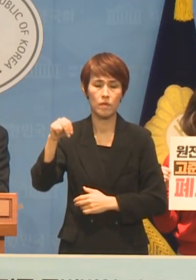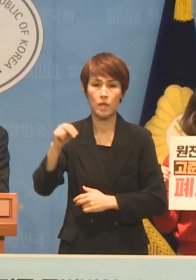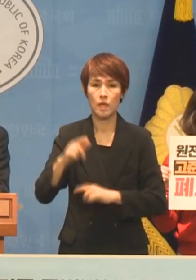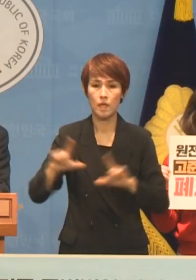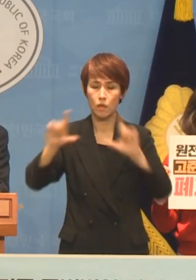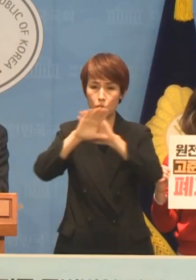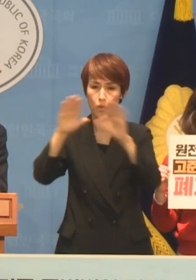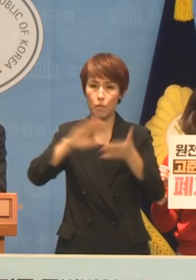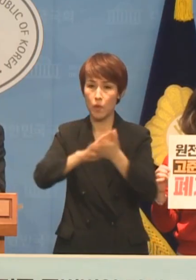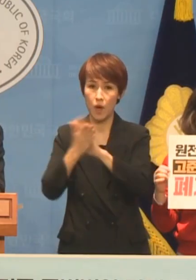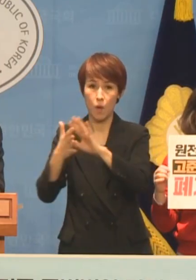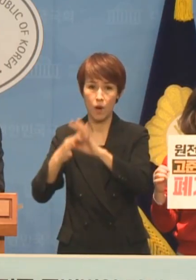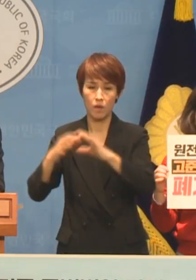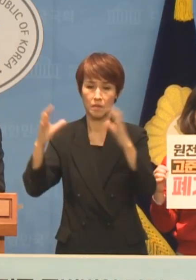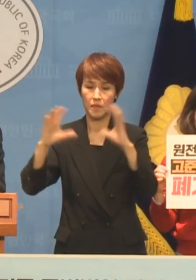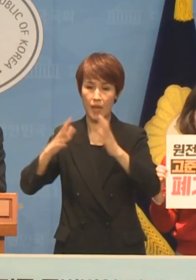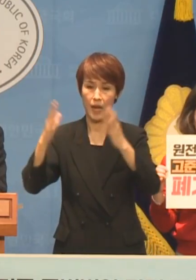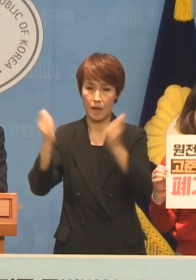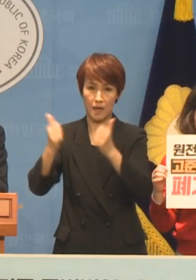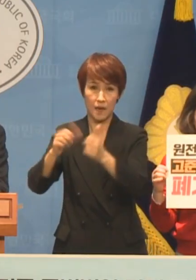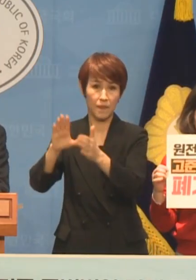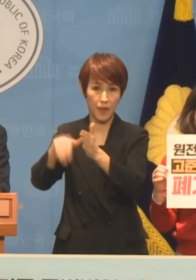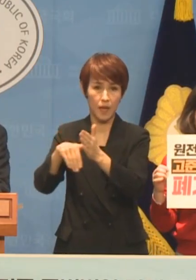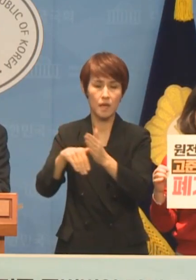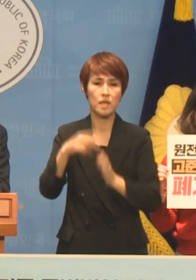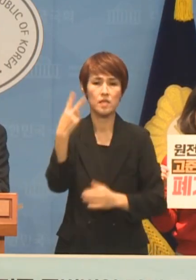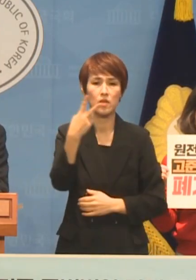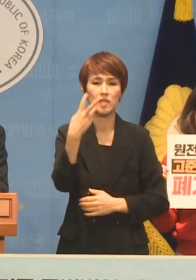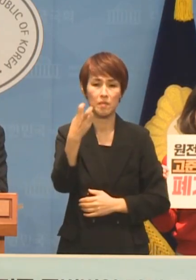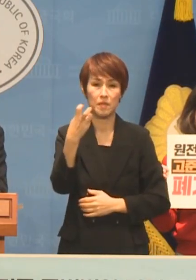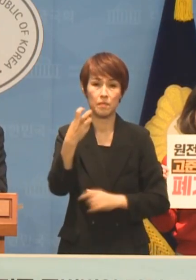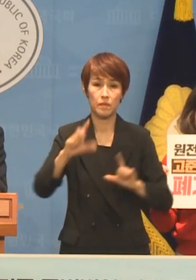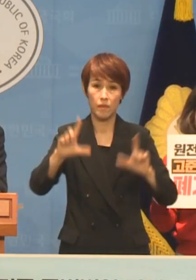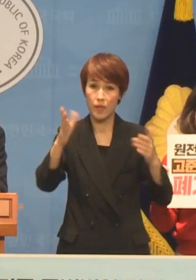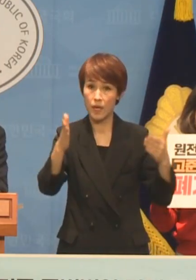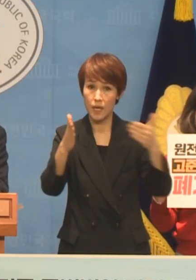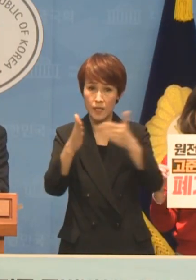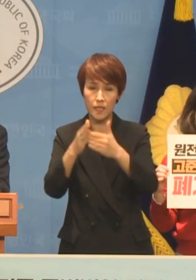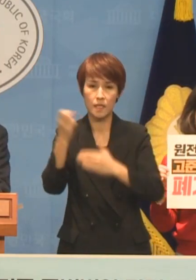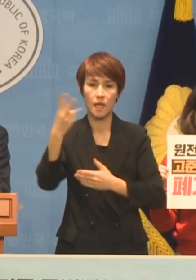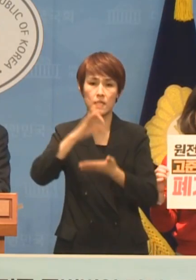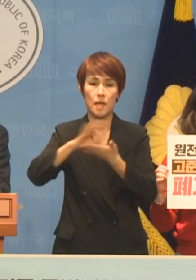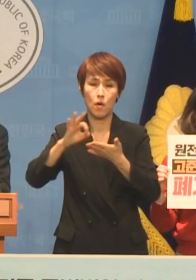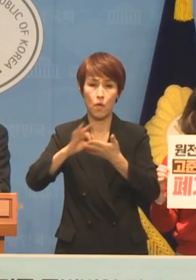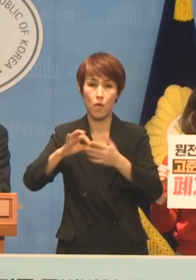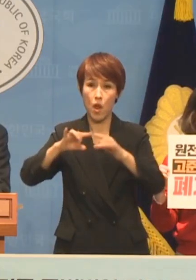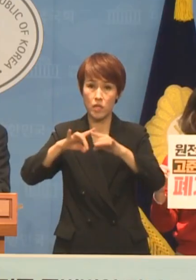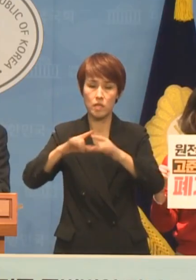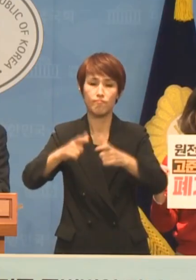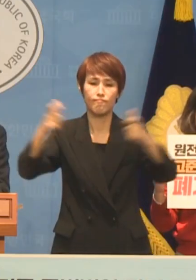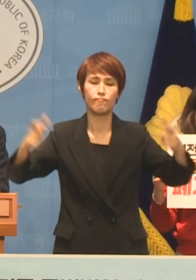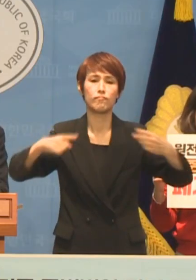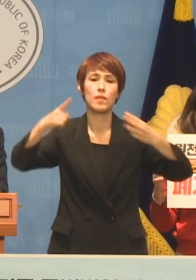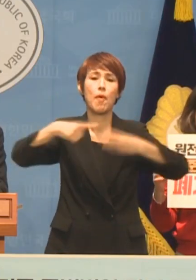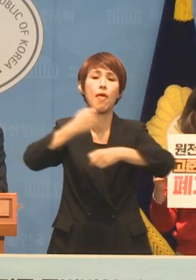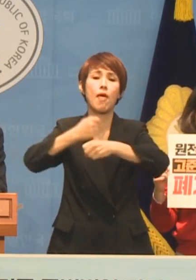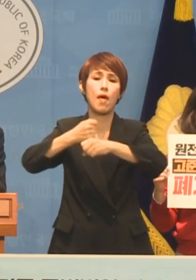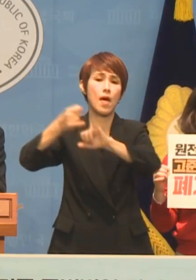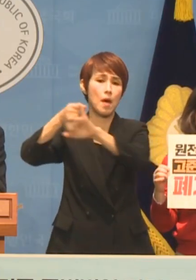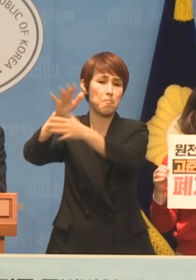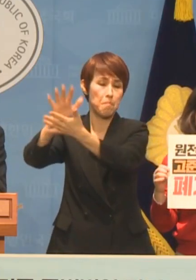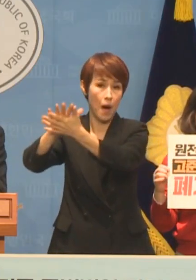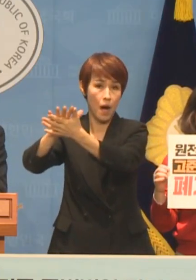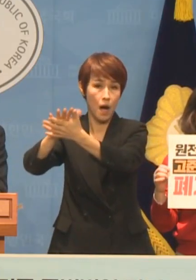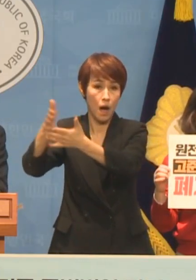해박 당사국 총회에서 2030년까지 재생에너지를 새벽까지로 확대하겠다는 서약을 해놓고도